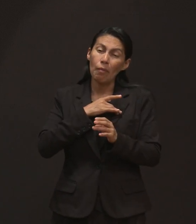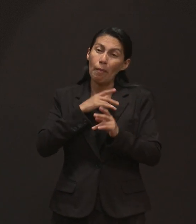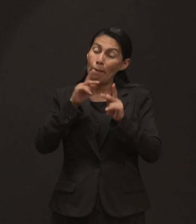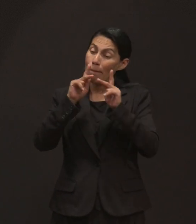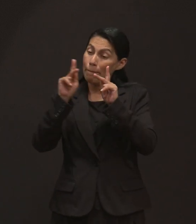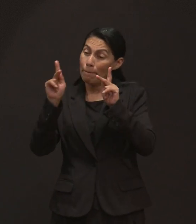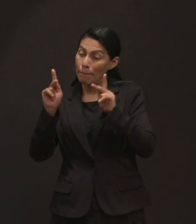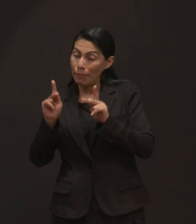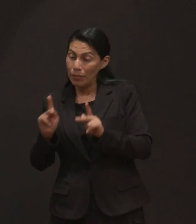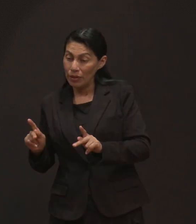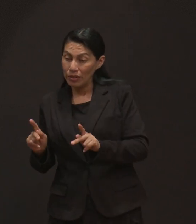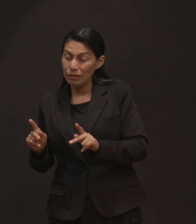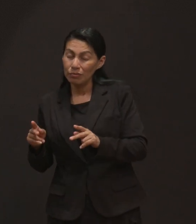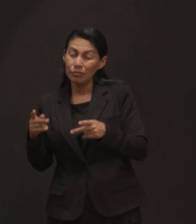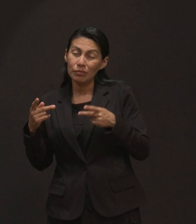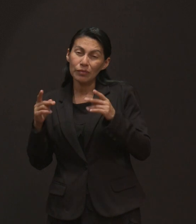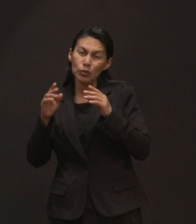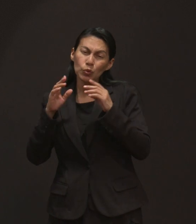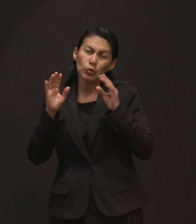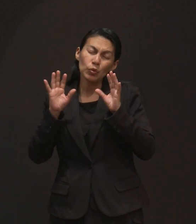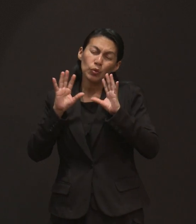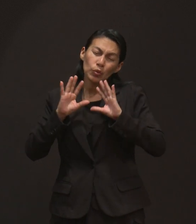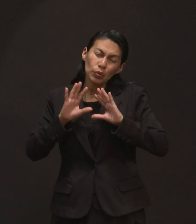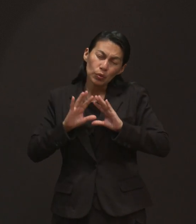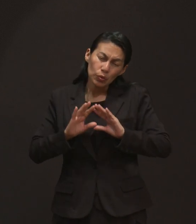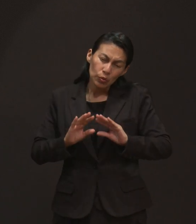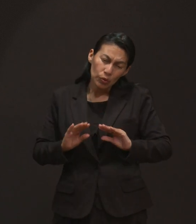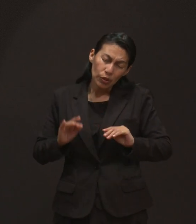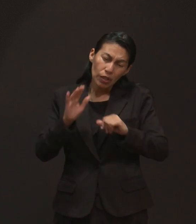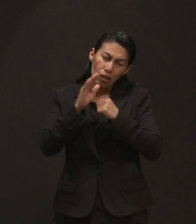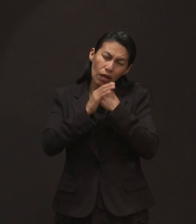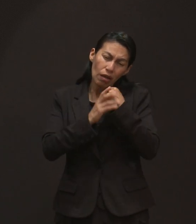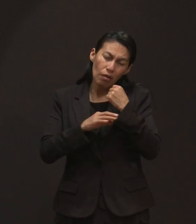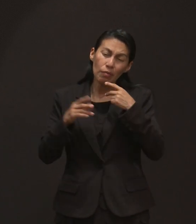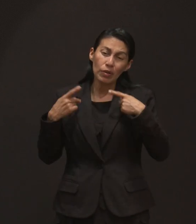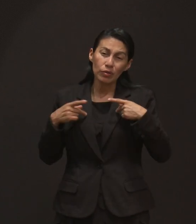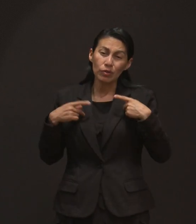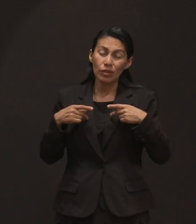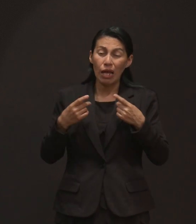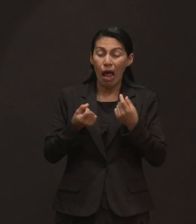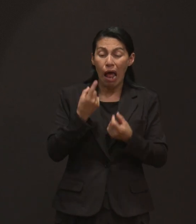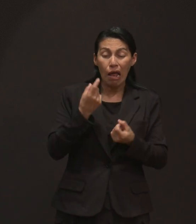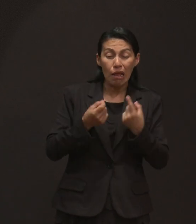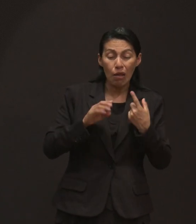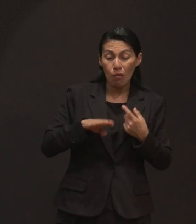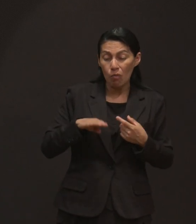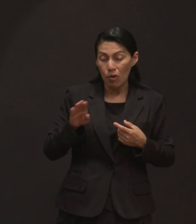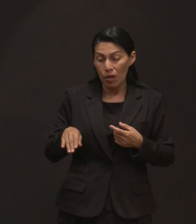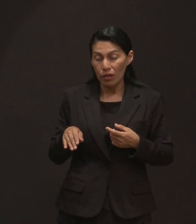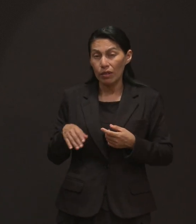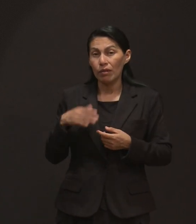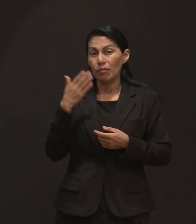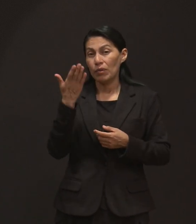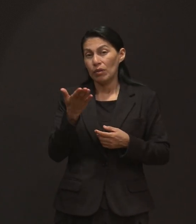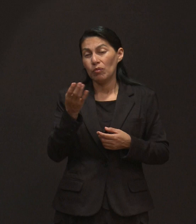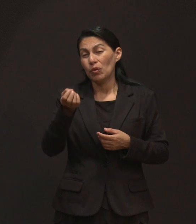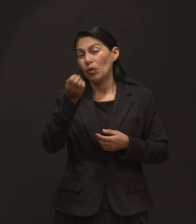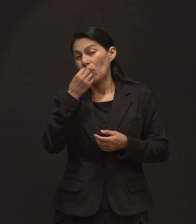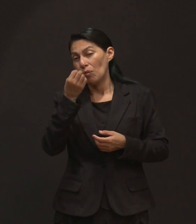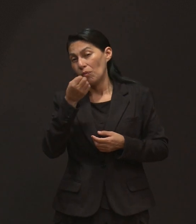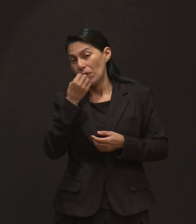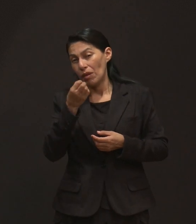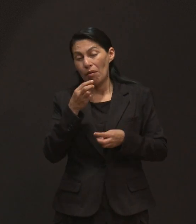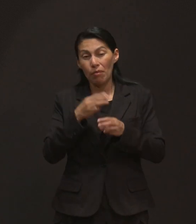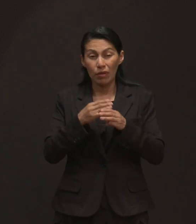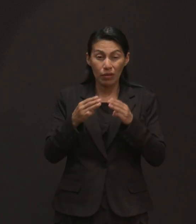Pedimos paz para la gente que va perdiendo un ser querido. Uh-huh. Pedimos alimento, no solamente material, sino